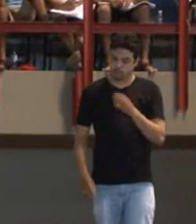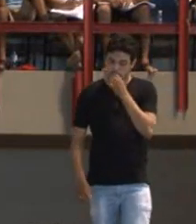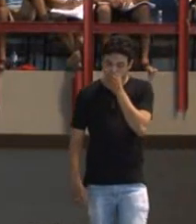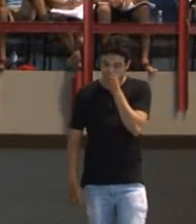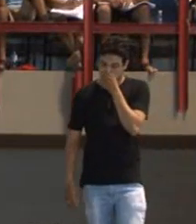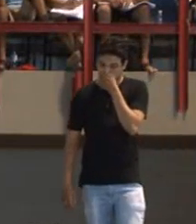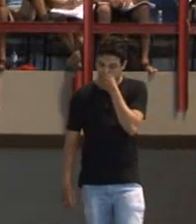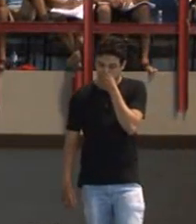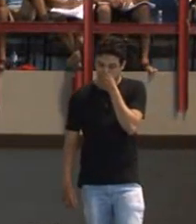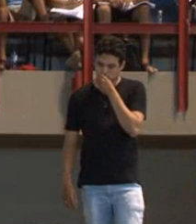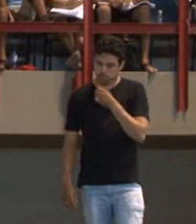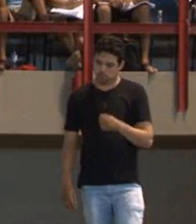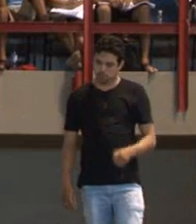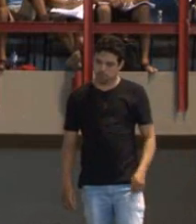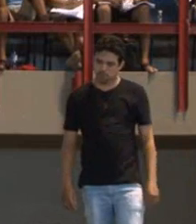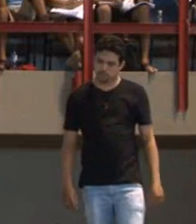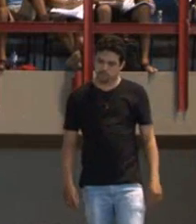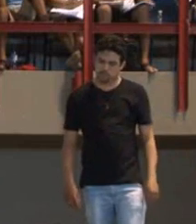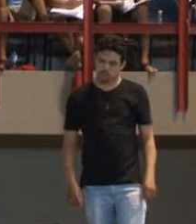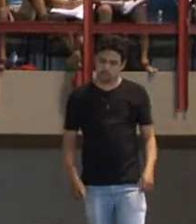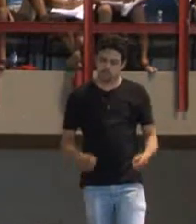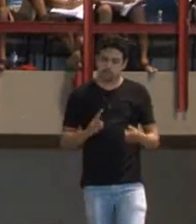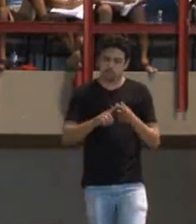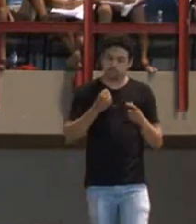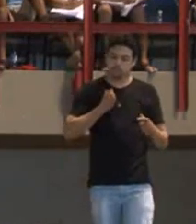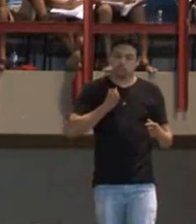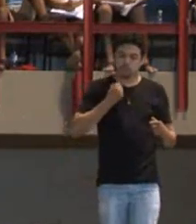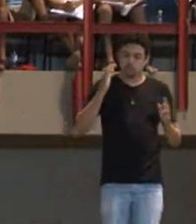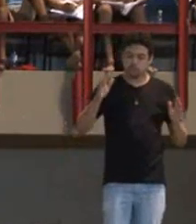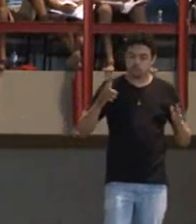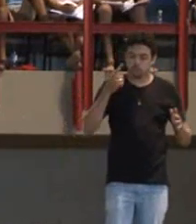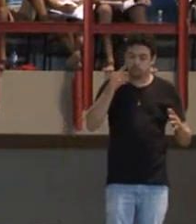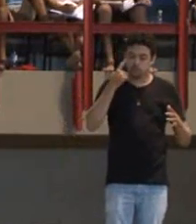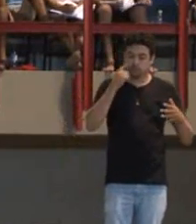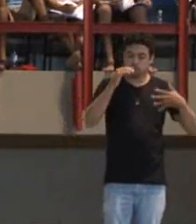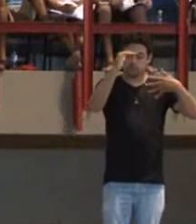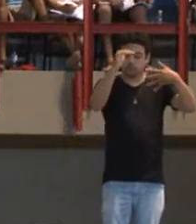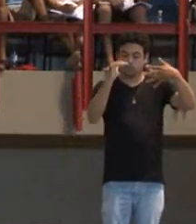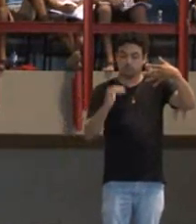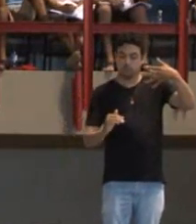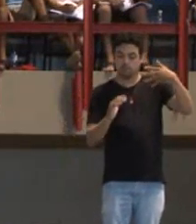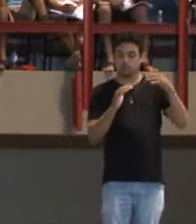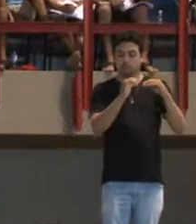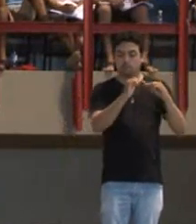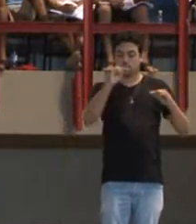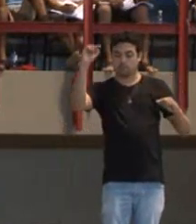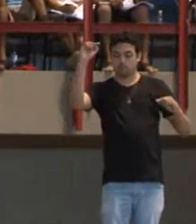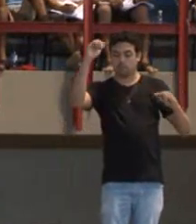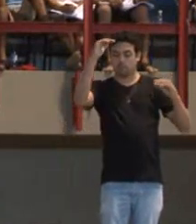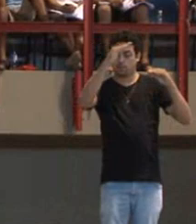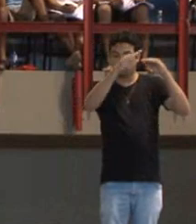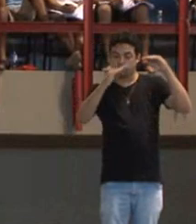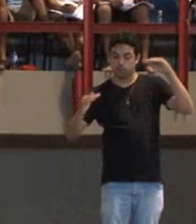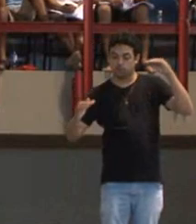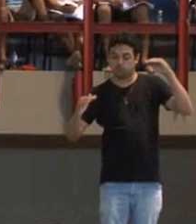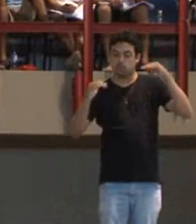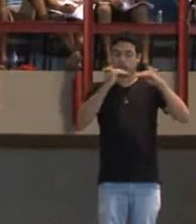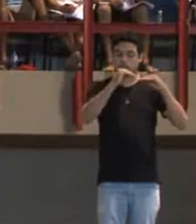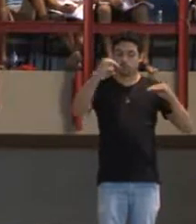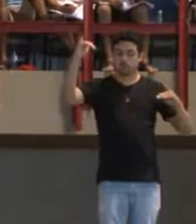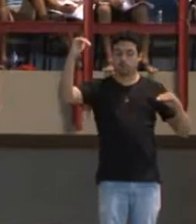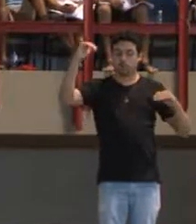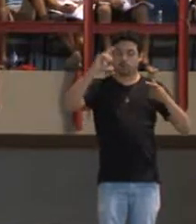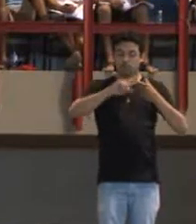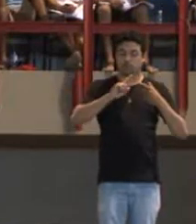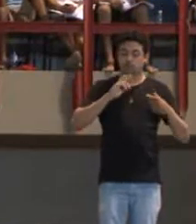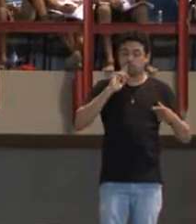aquela percepçãozinha de novo. Os valores aí estão escritos em ordem crescente ou decrescente? Crescente. Agora, quer que eu te